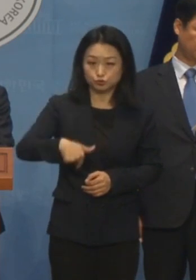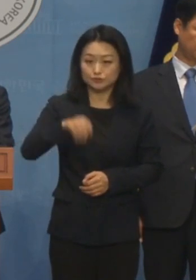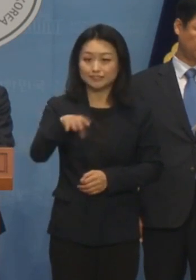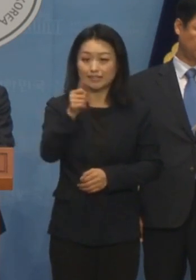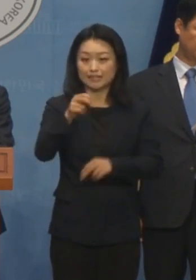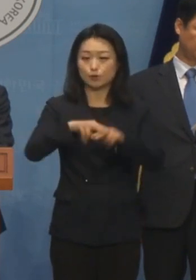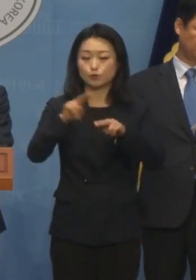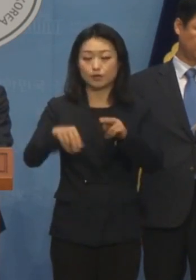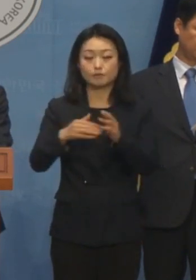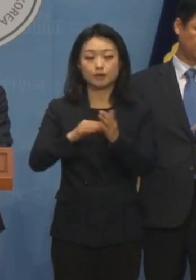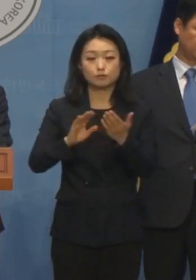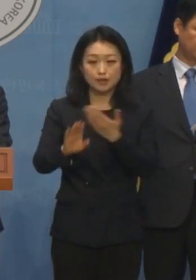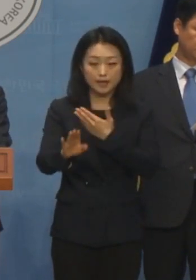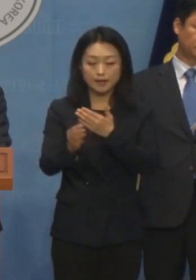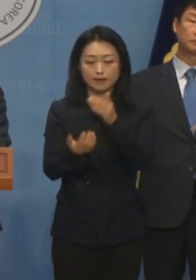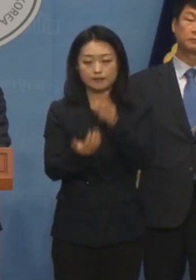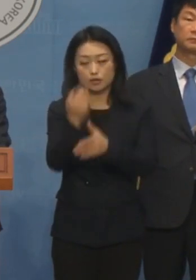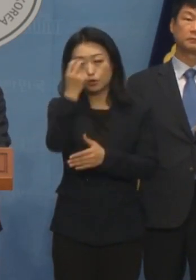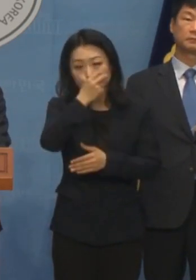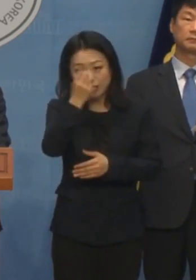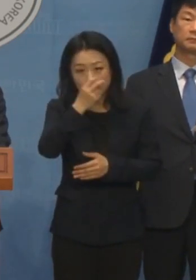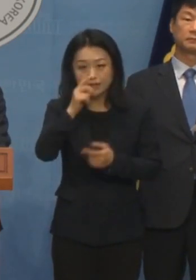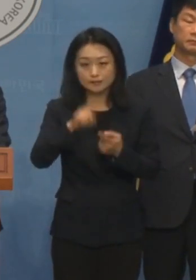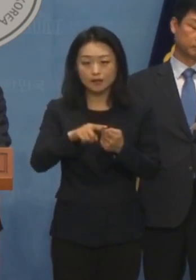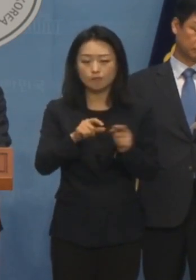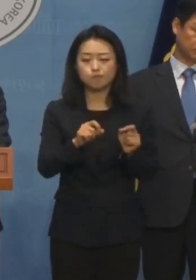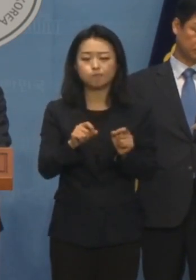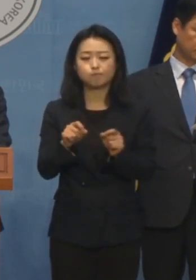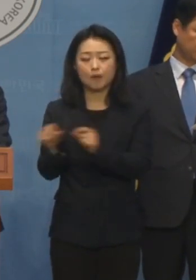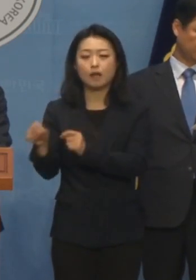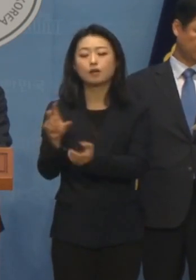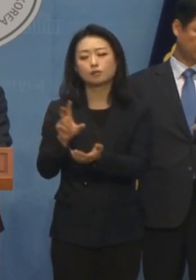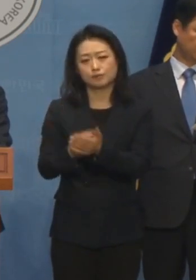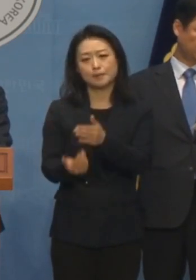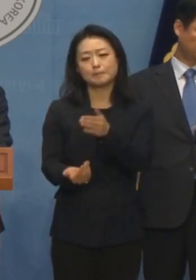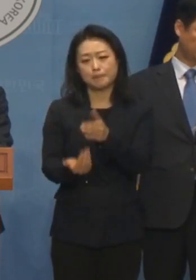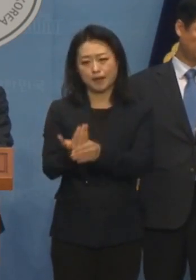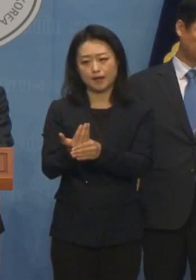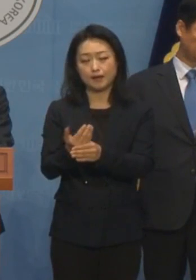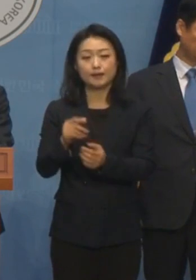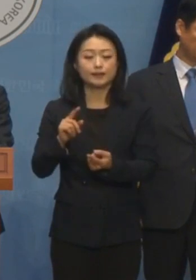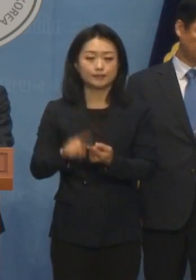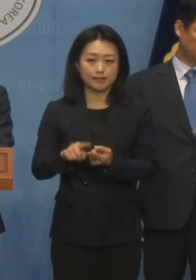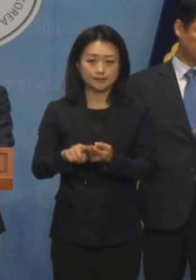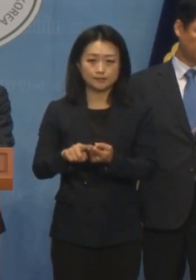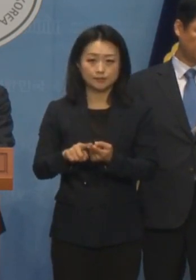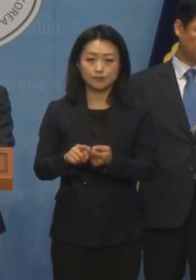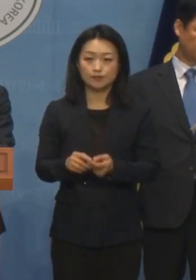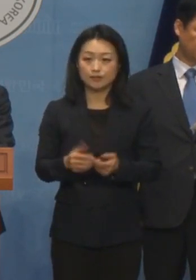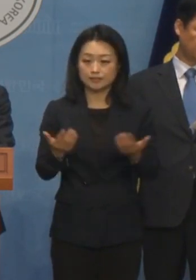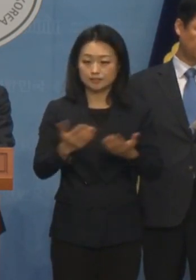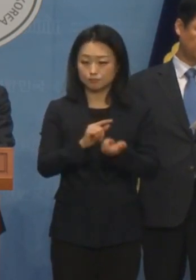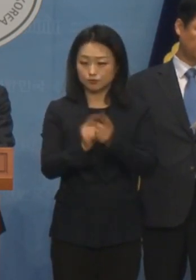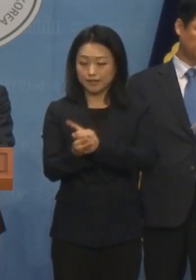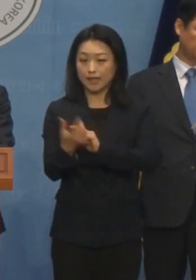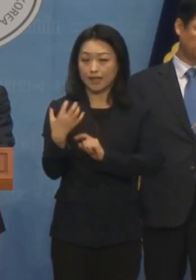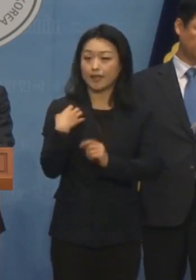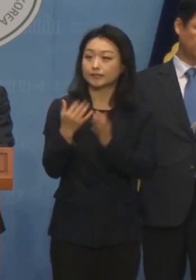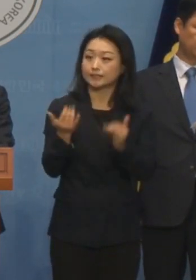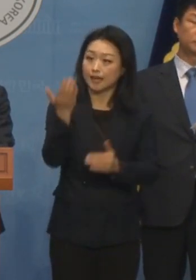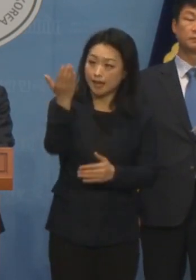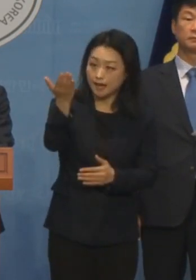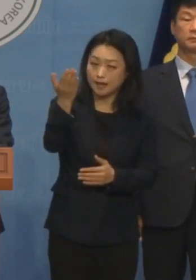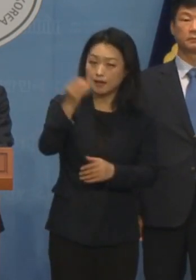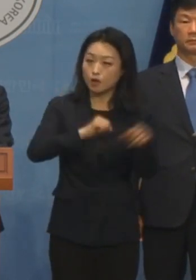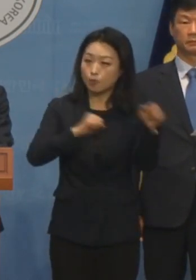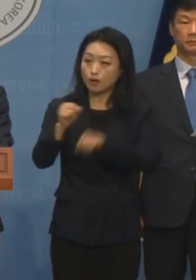퇴임한 이후에 이 사건 수사가 특히 지지부진하게 된 현상과 관련하여 직무 대행자들의 역할에 주목하고